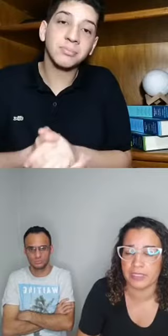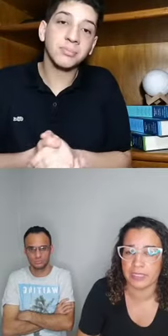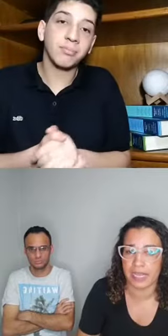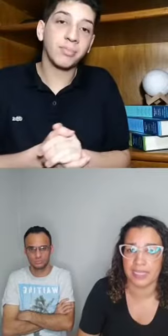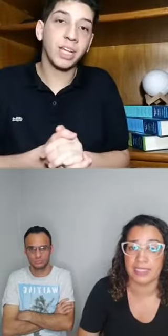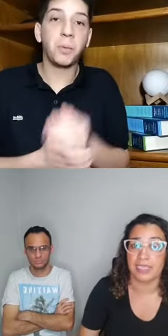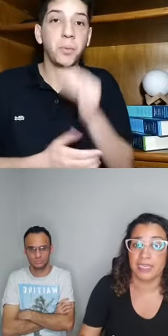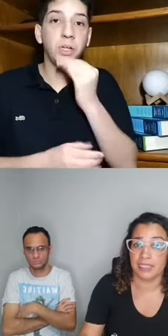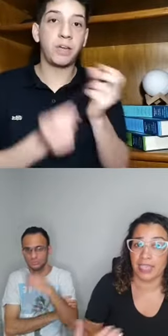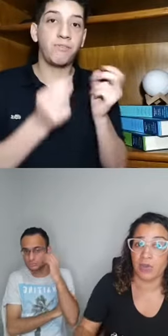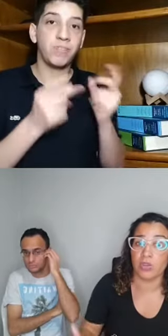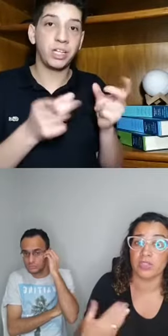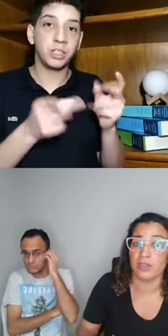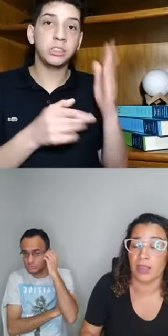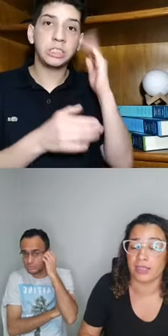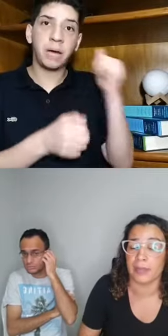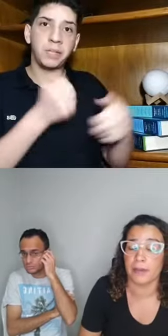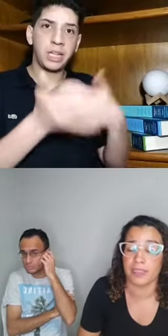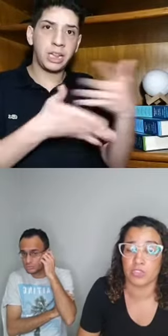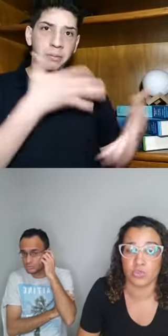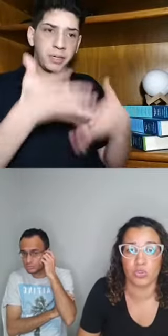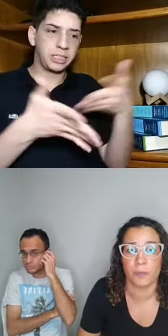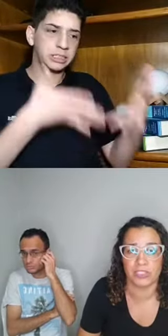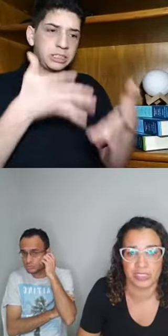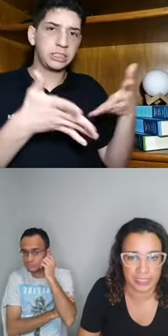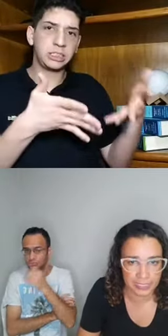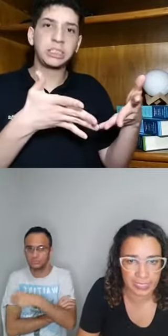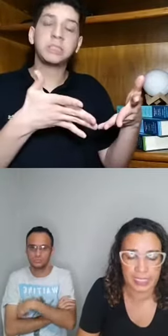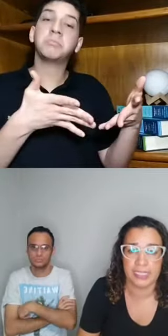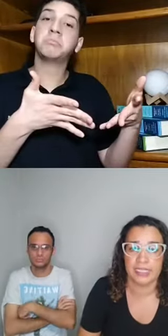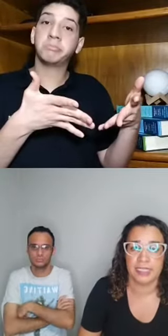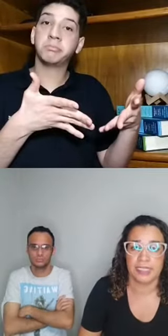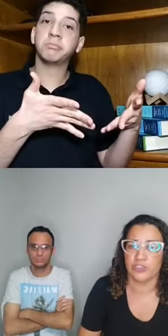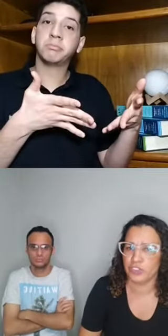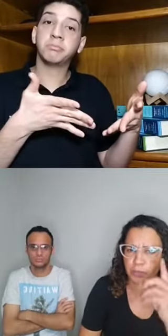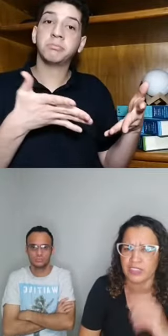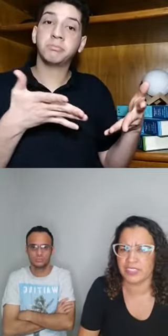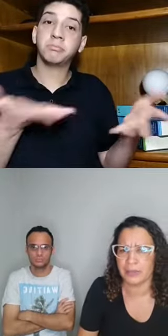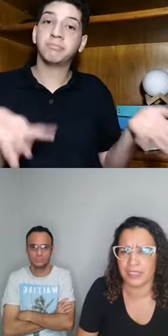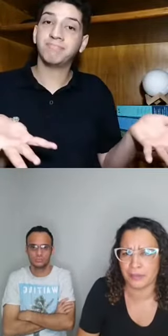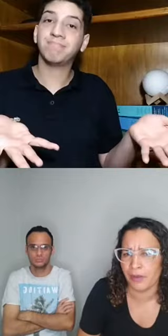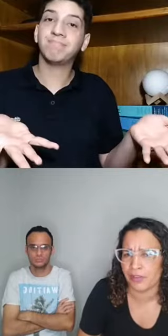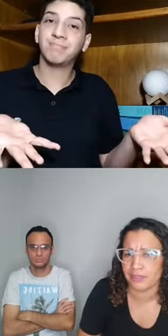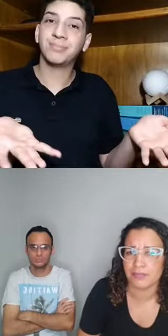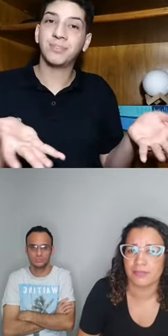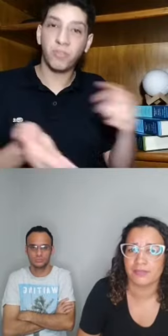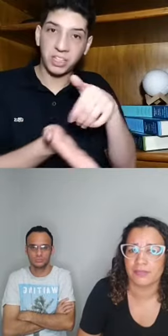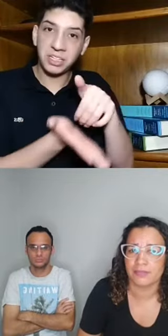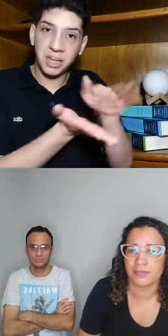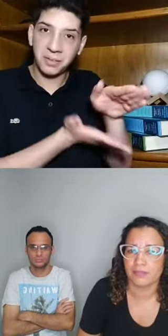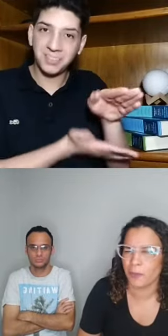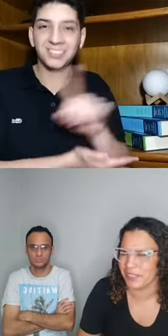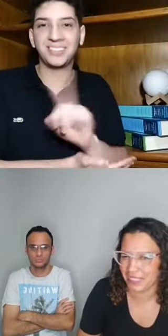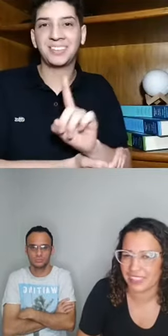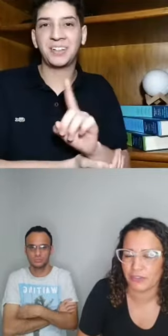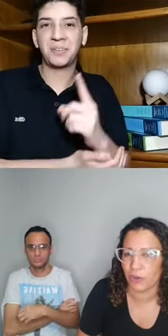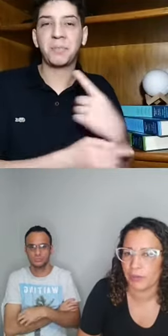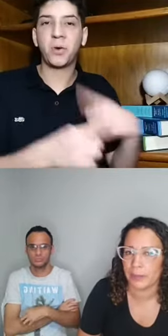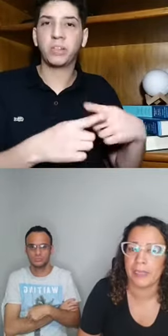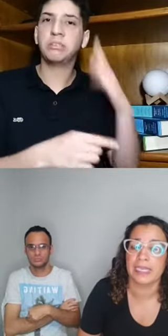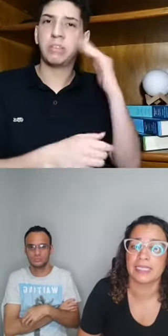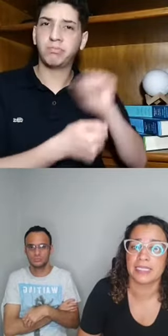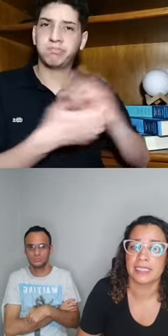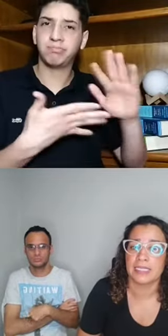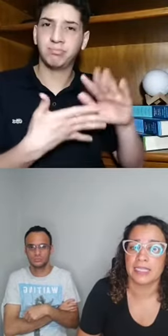a língua de sinais e tem outra demanda de surdo para te atender, dificilmente você vai ser mandado embora. Vamos pensar dessa